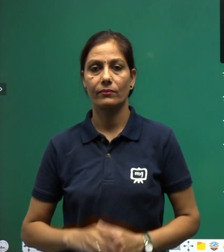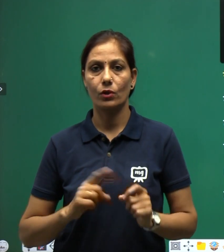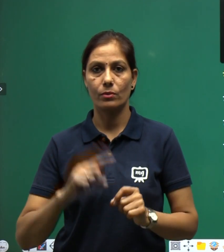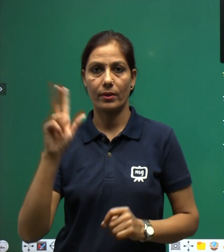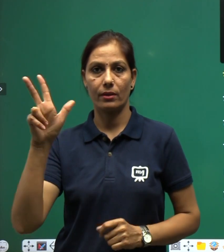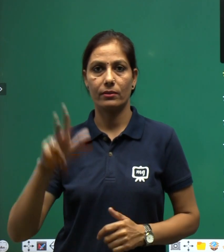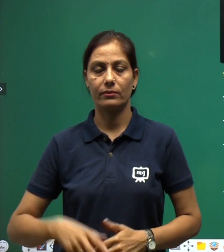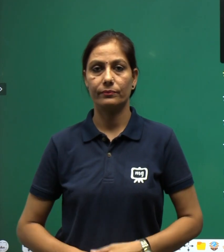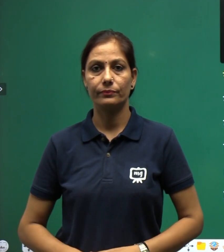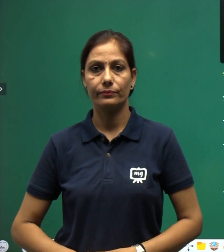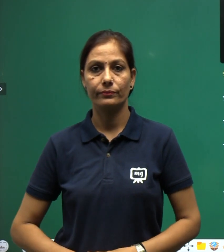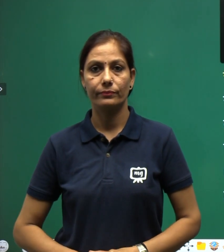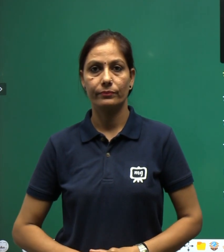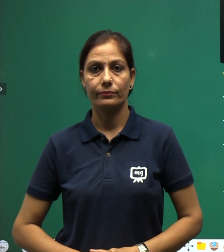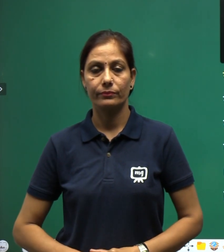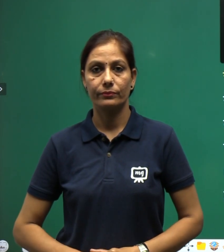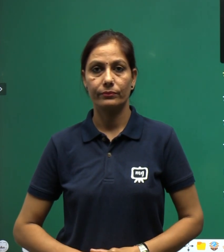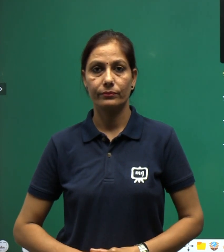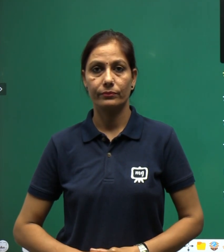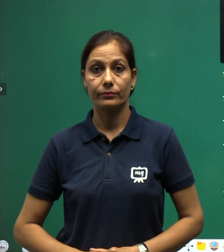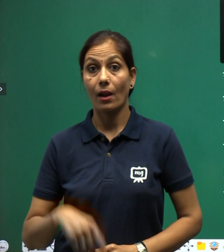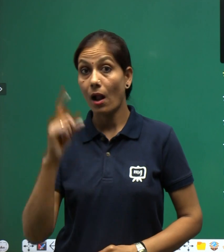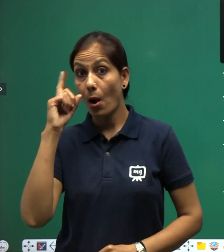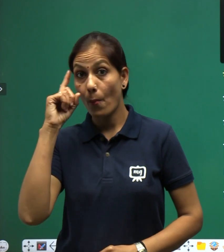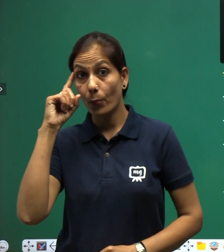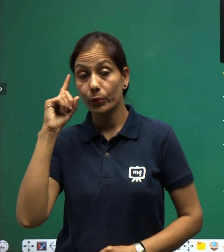प्रश्न 8, बुद्धि की तुलना में